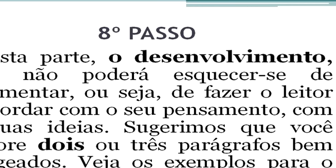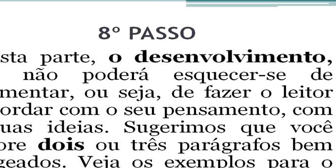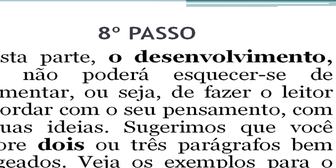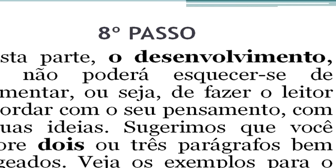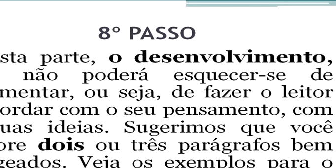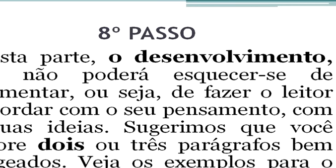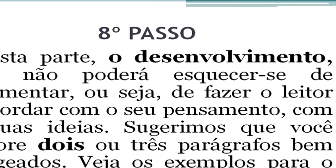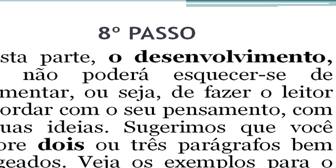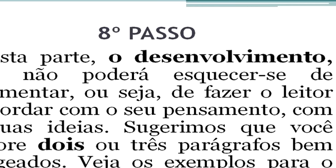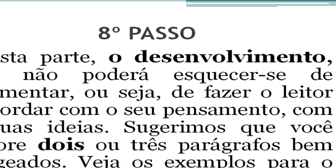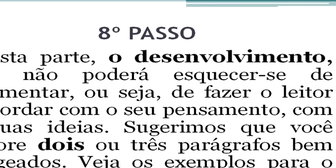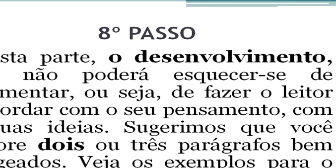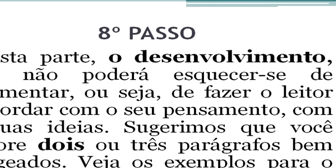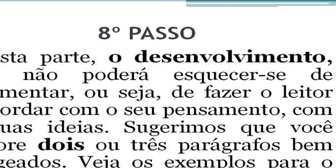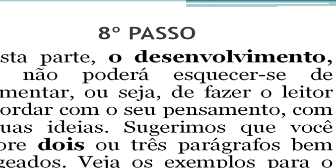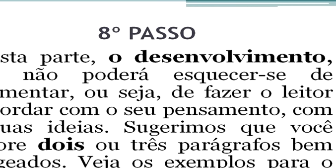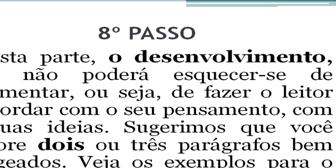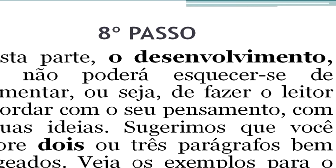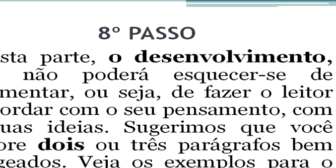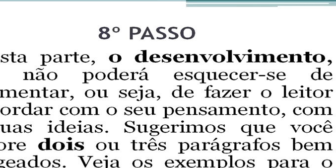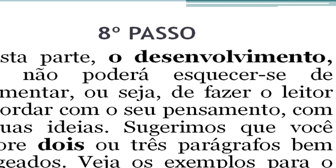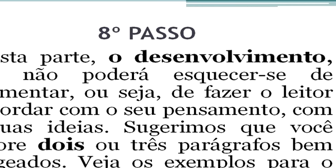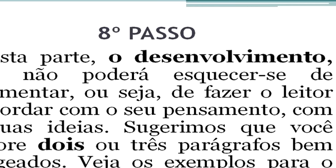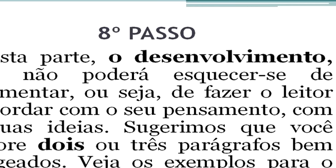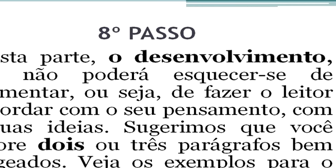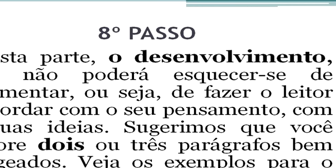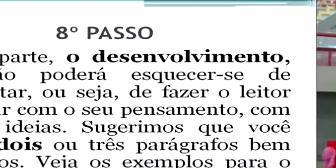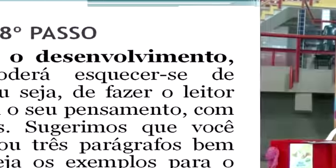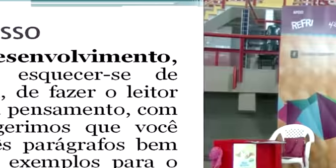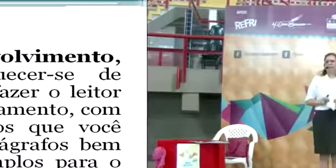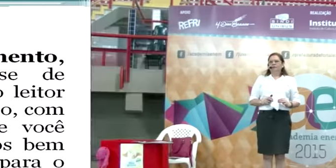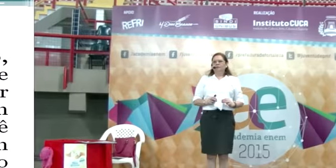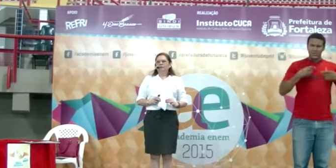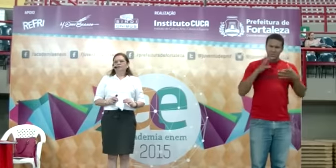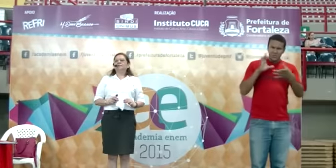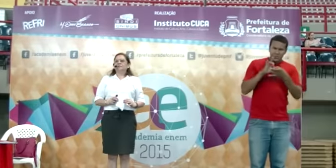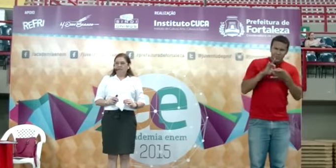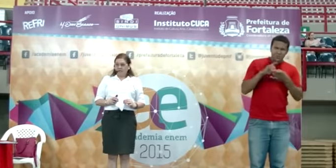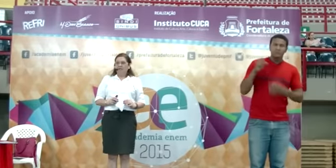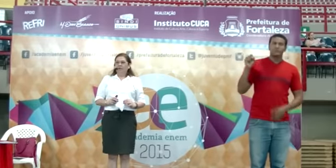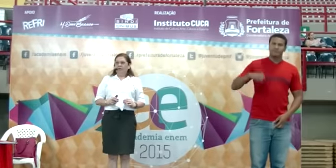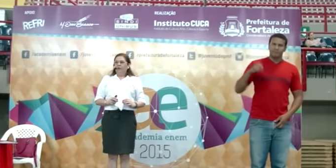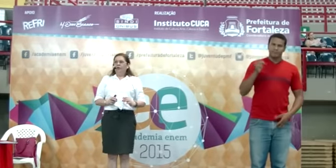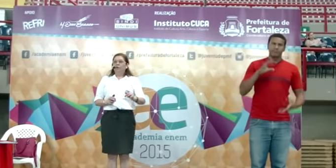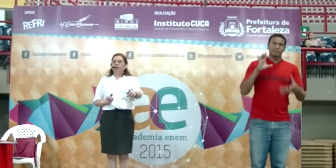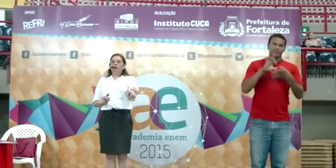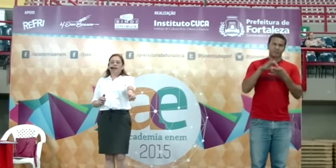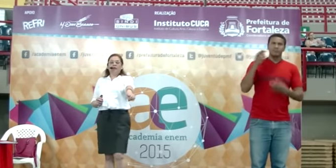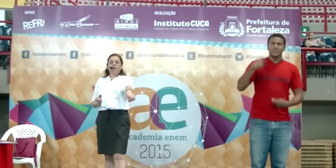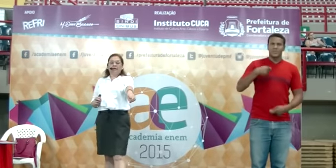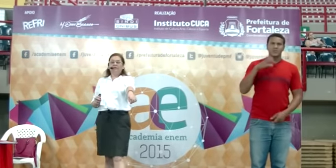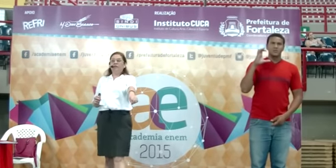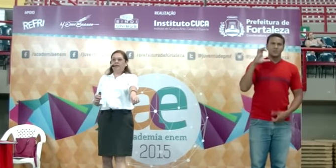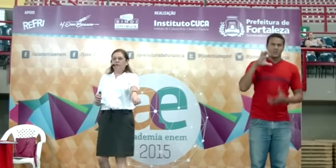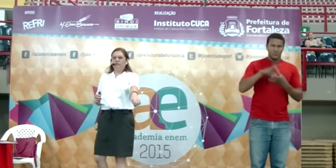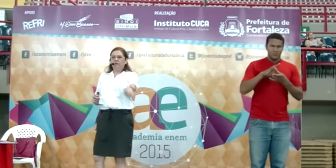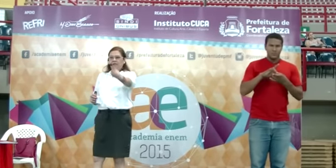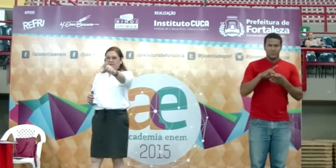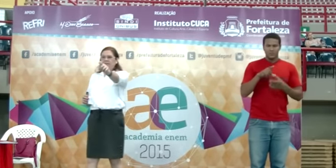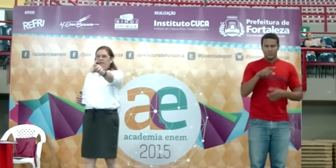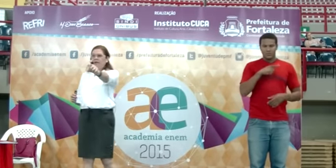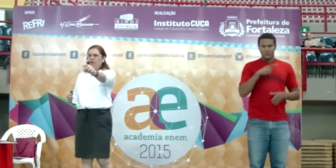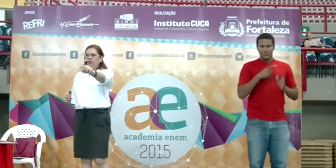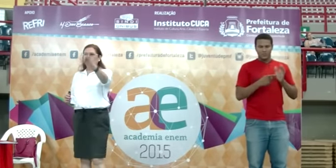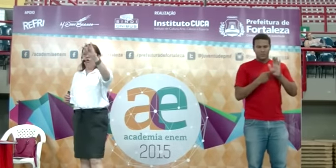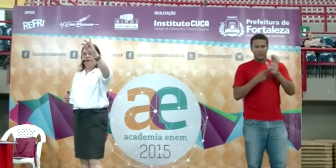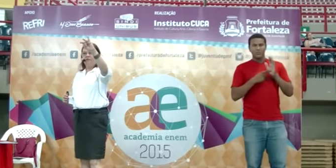do desenvolvimento. Eu tenho que começar com conector? Sim ou não? Sim. Eu coloquei com efeito, que